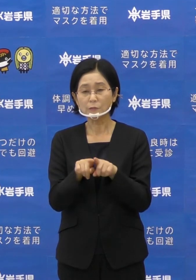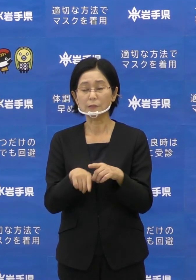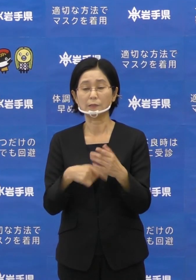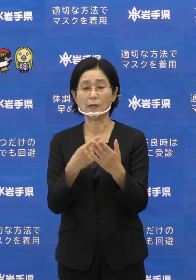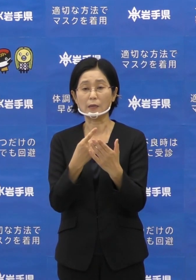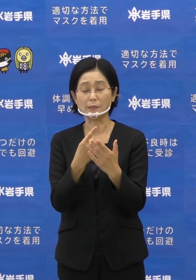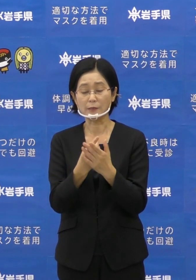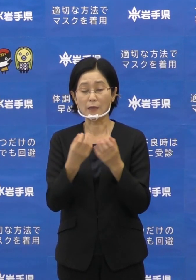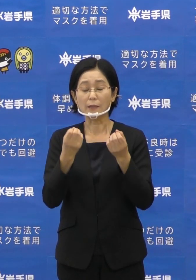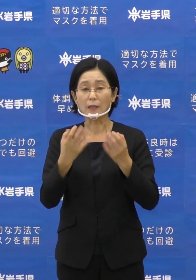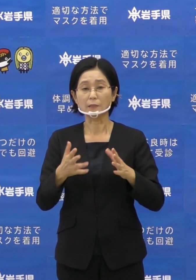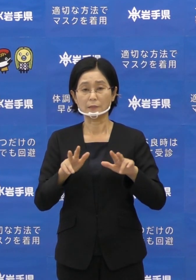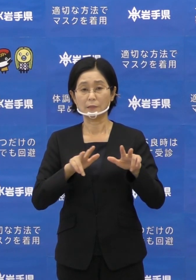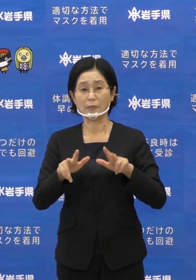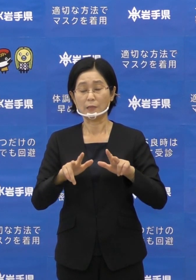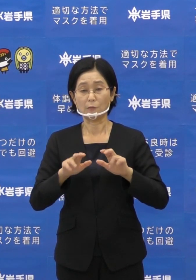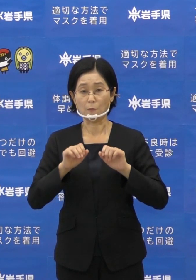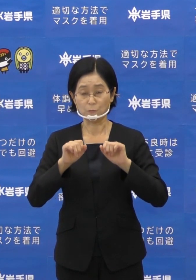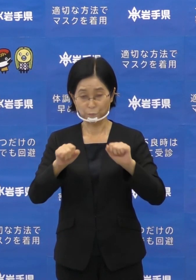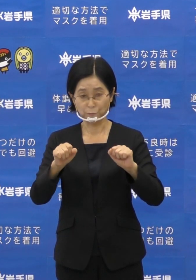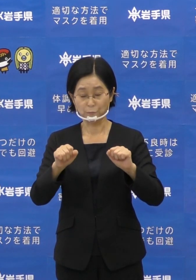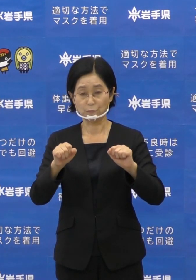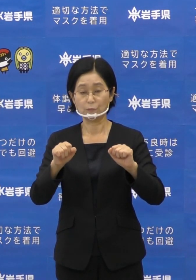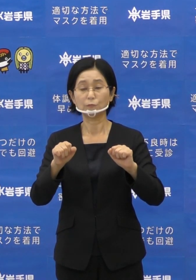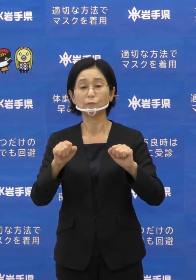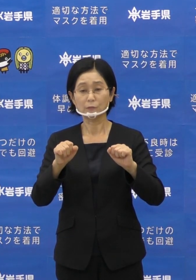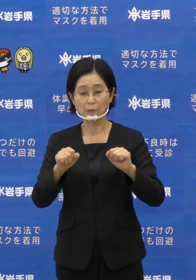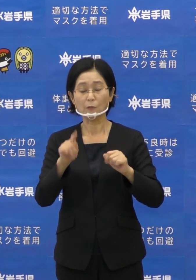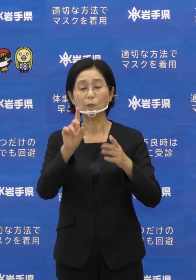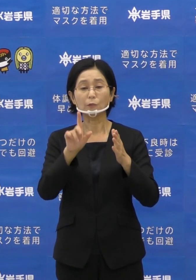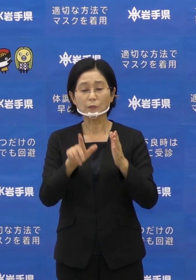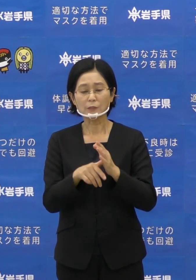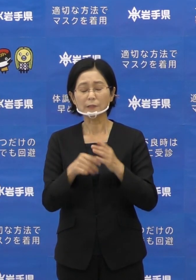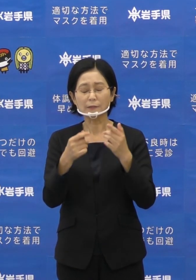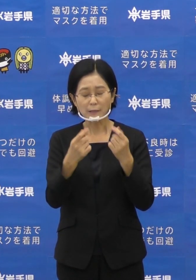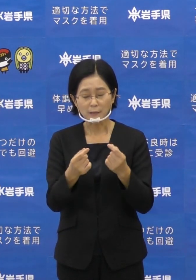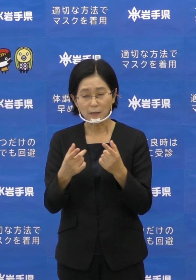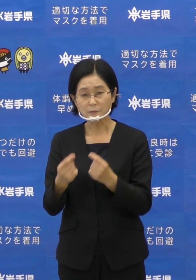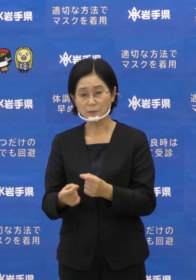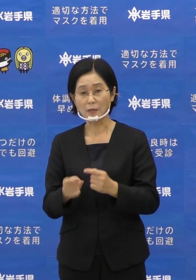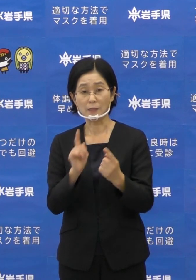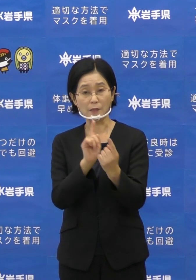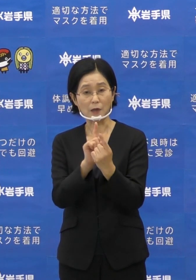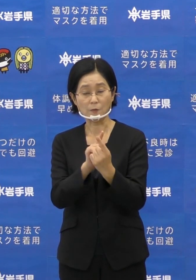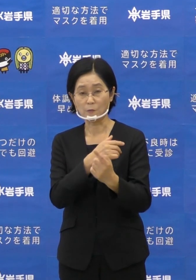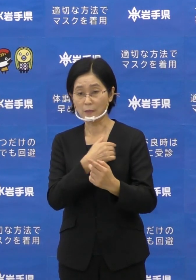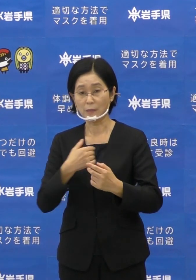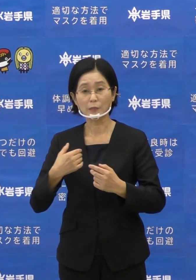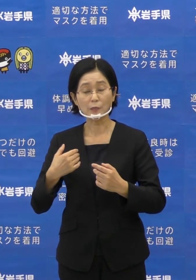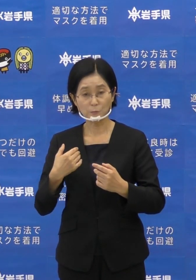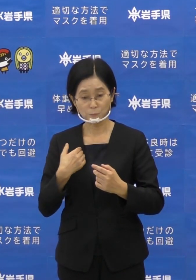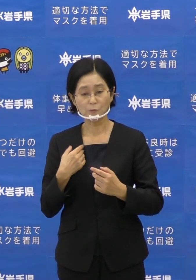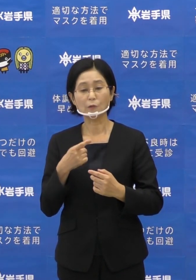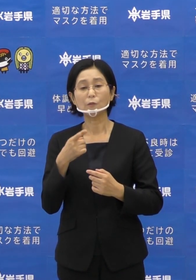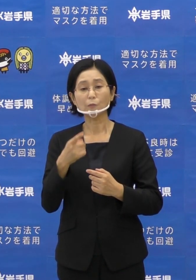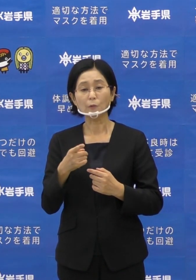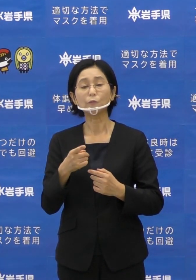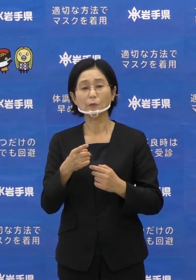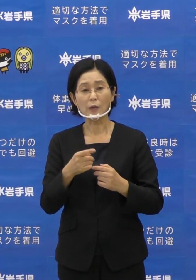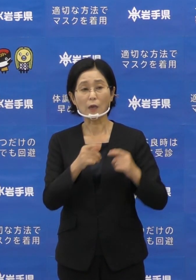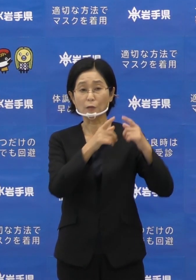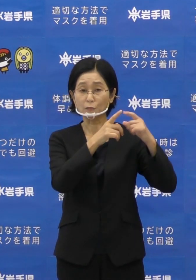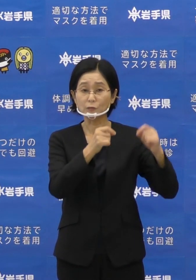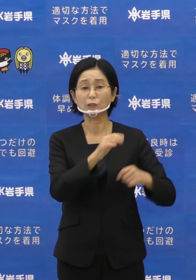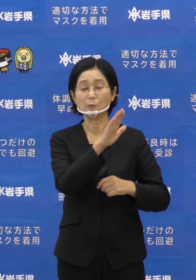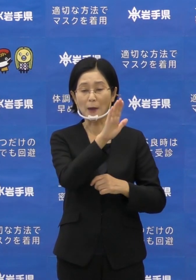作り、その時の課題により的確に対応できる体制を岩手の中にも国政にも作